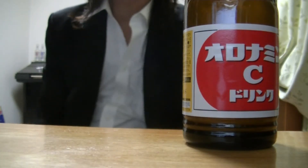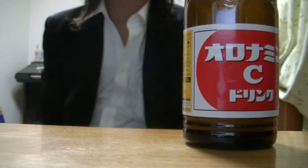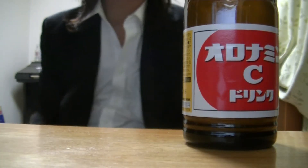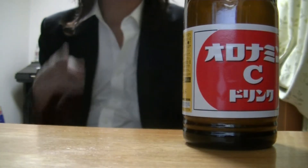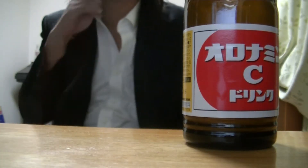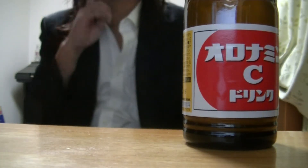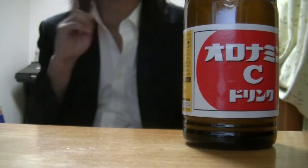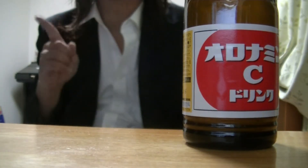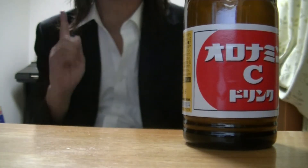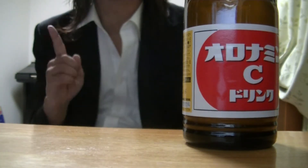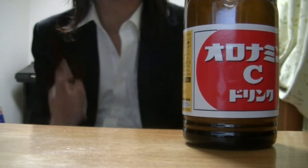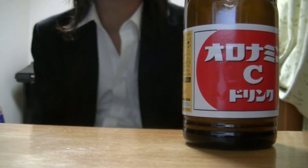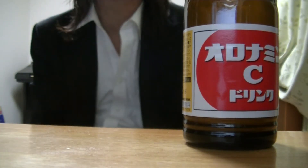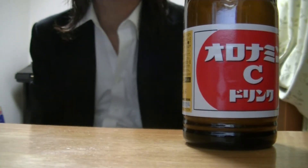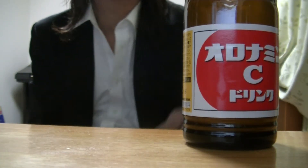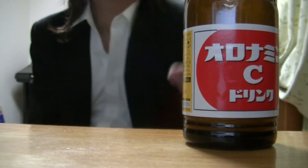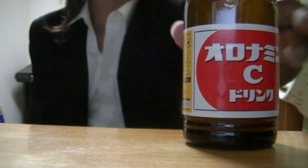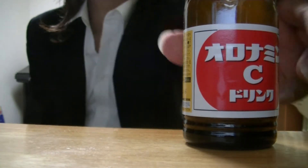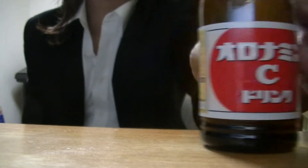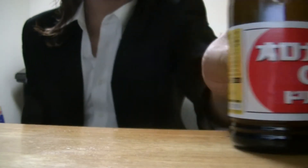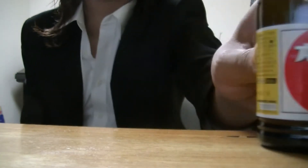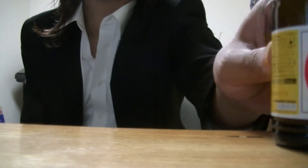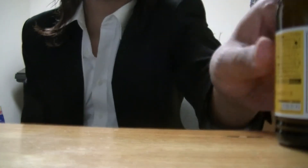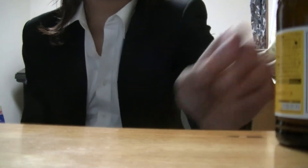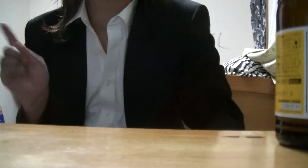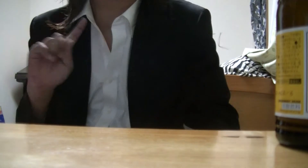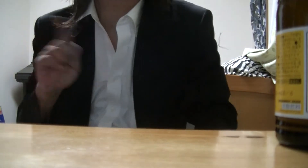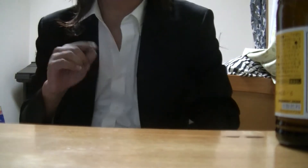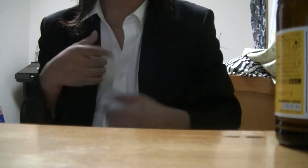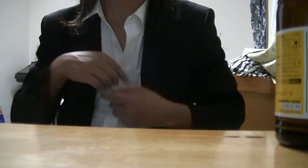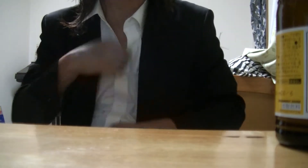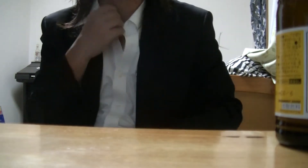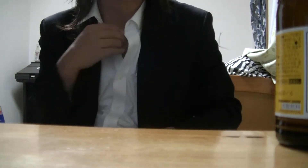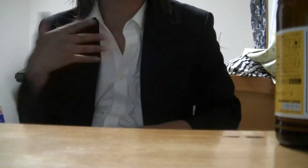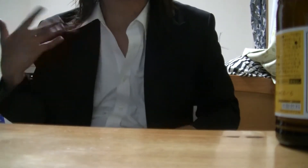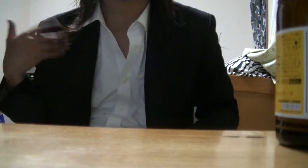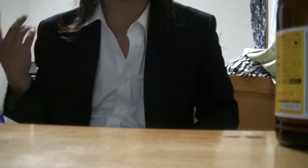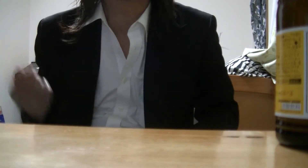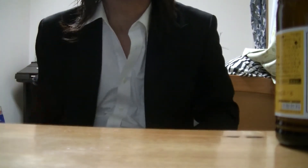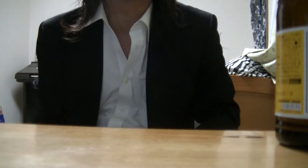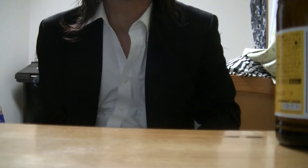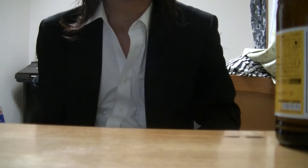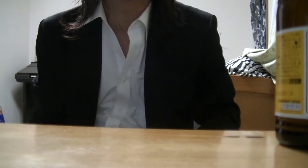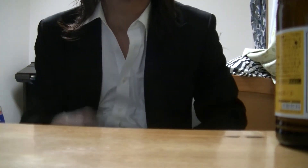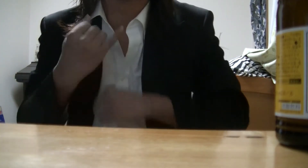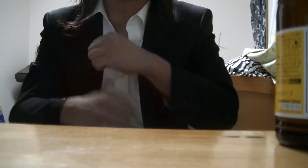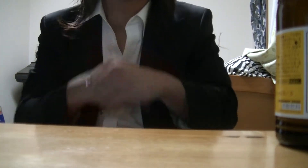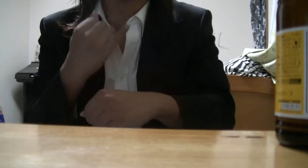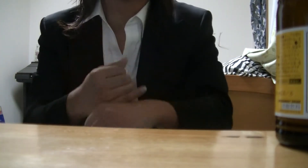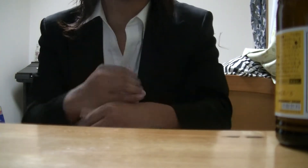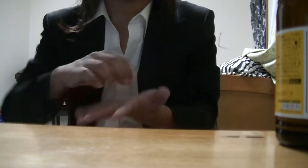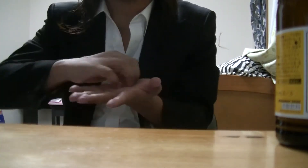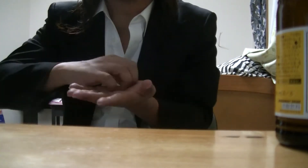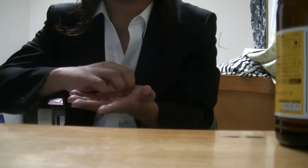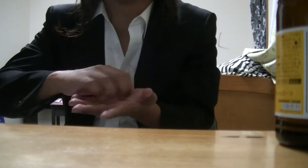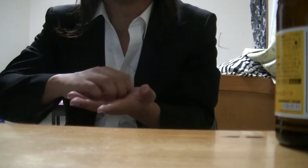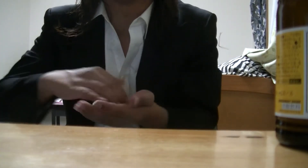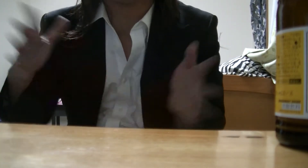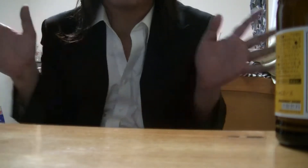個あって、何が正しいか全くわからないですね。インターネットはゴミがいっぱい入ってるんで、おそら